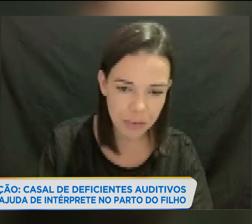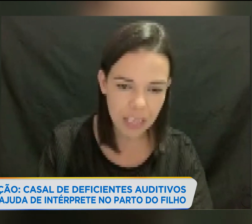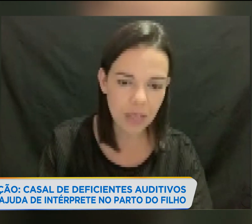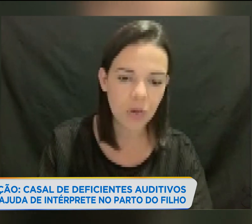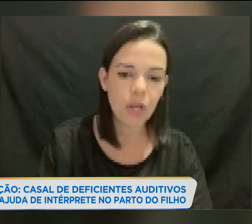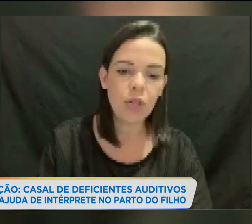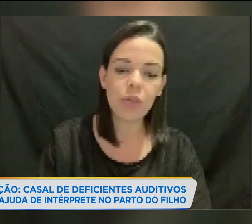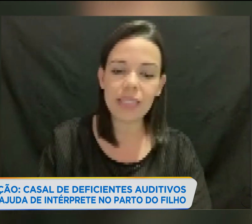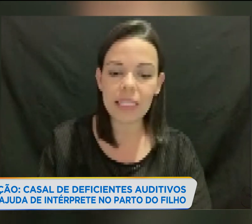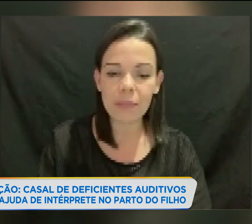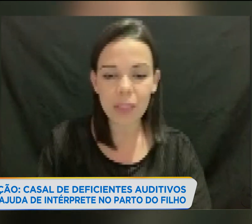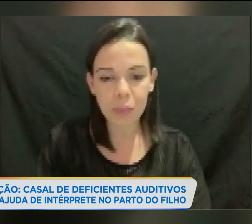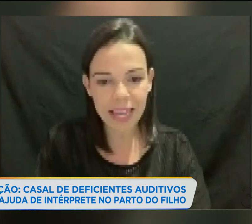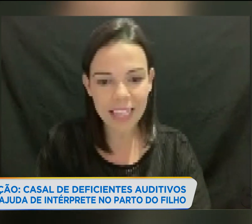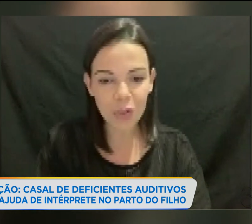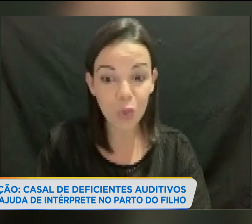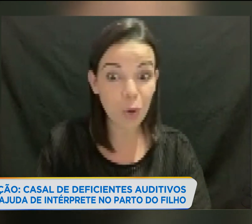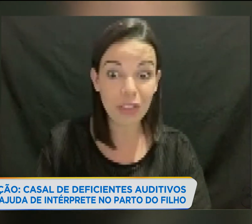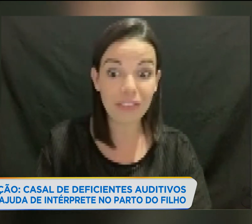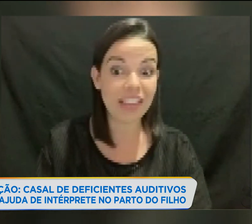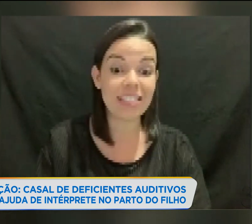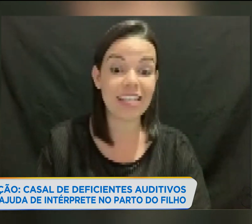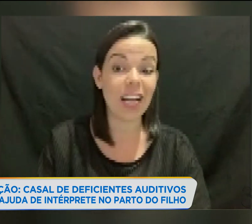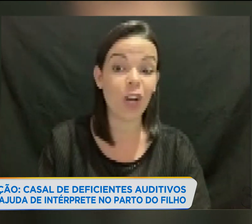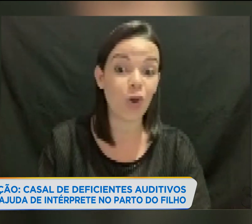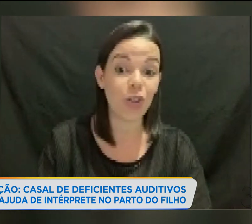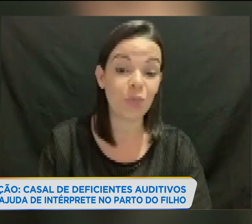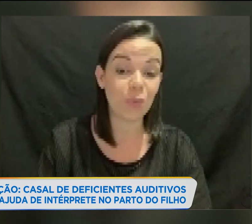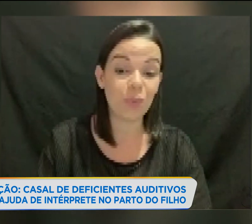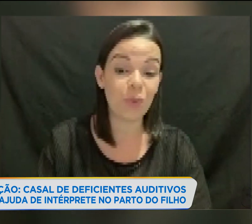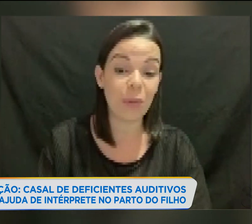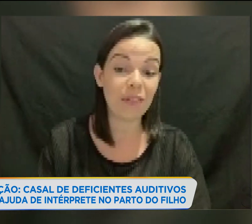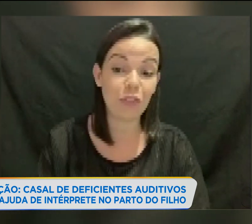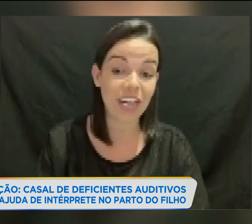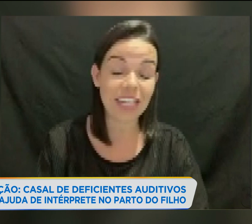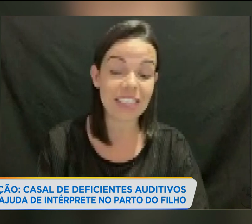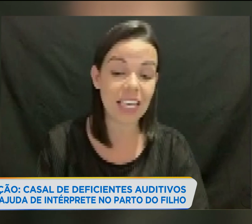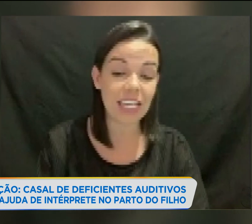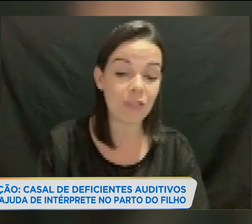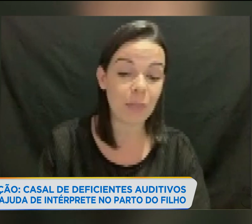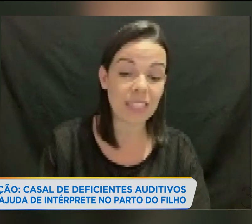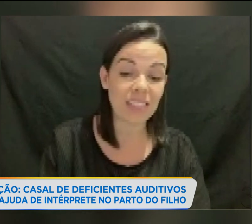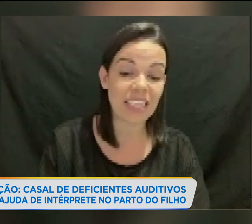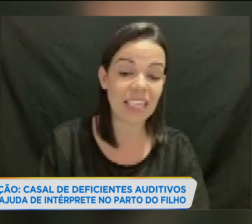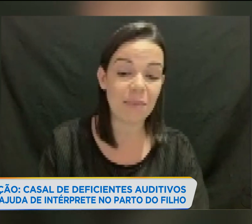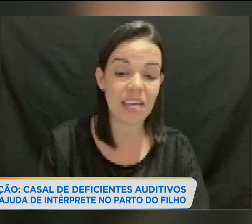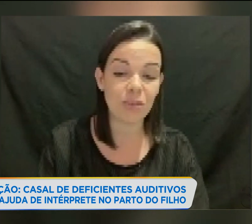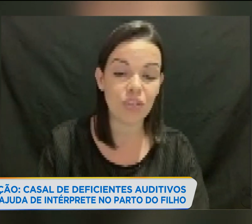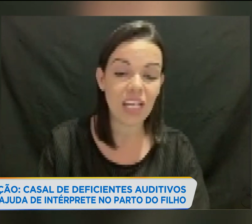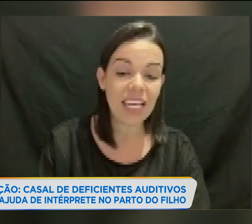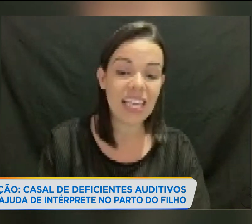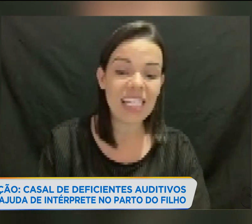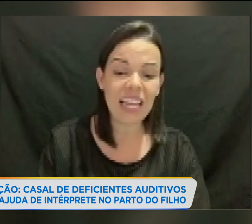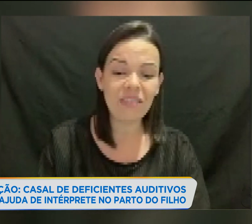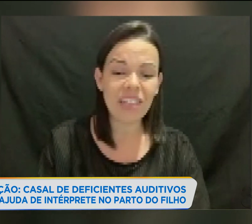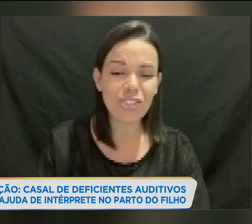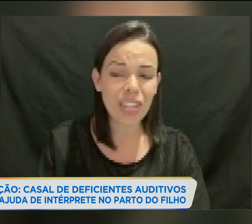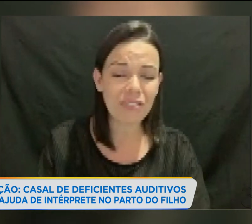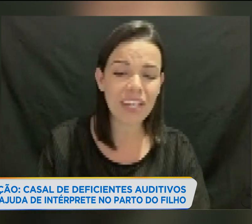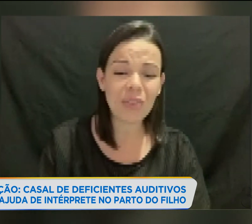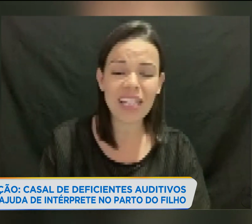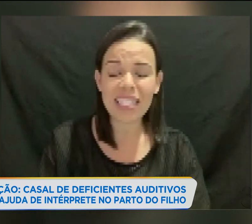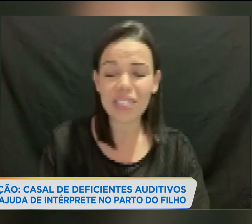de um filho, no atendimento médico, como que vai ser agora, com o meu bebê for crescendo, for precisar dos atendimentos, e daí